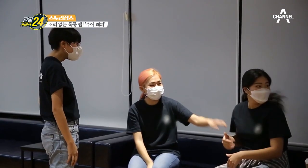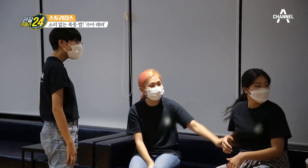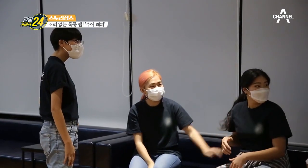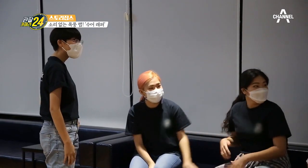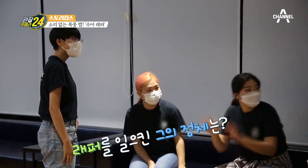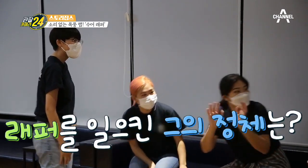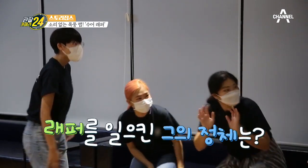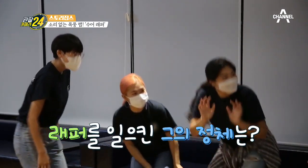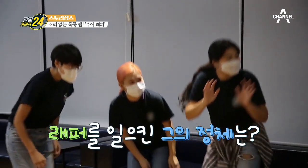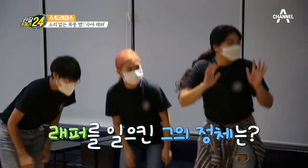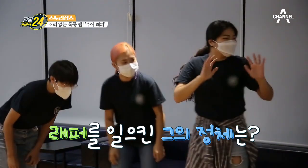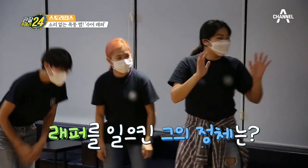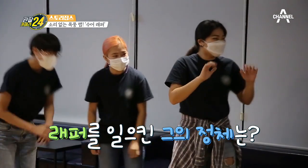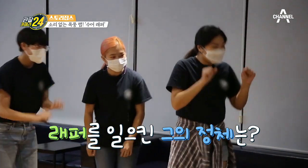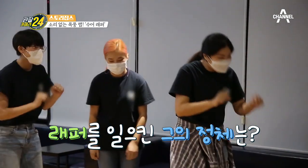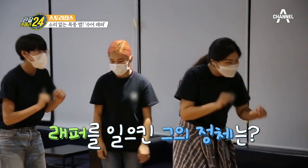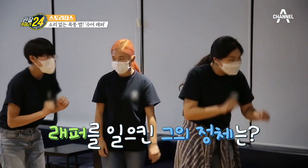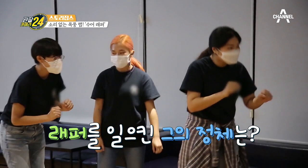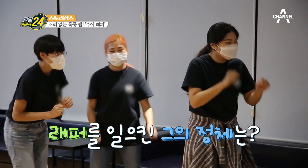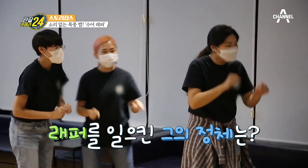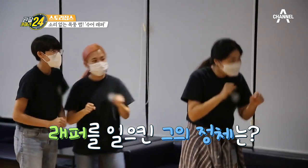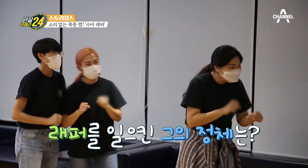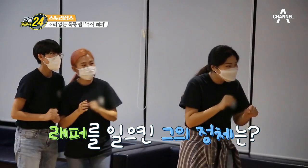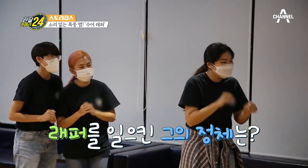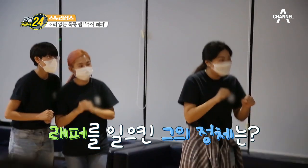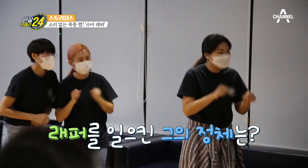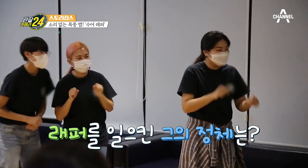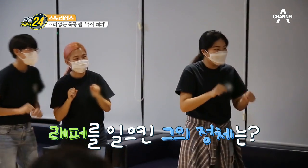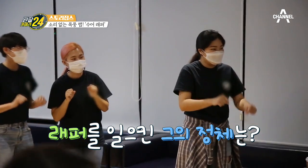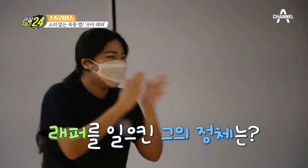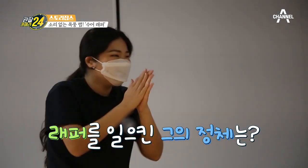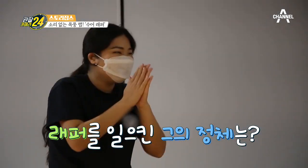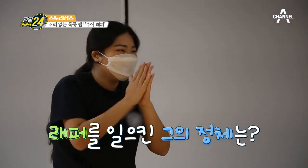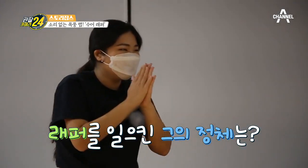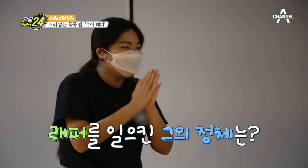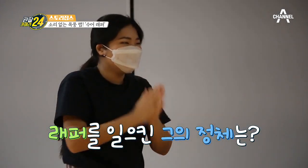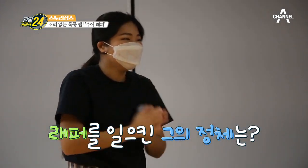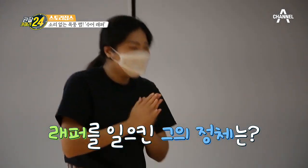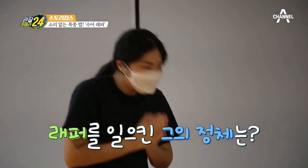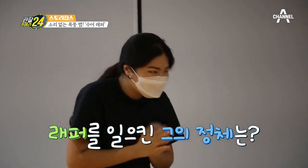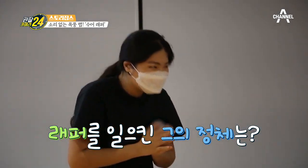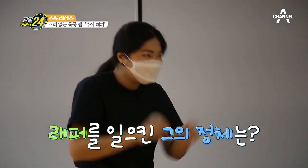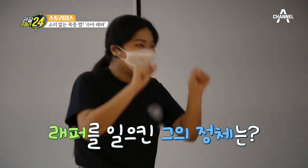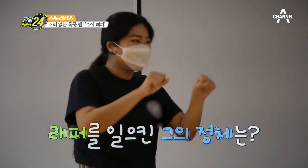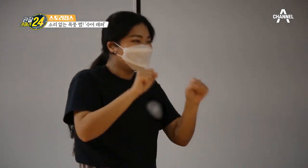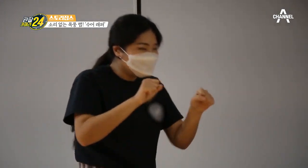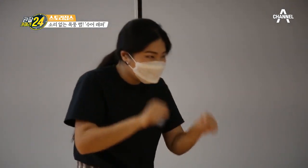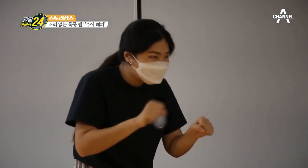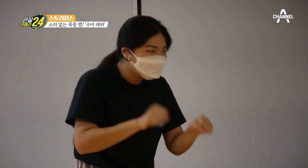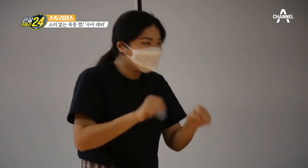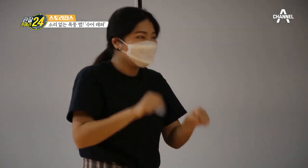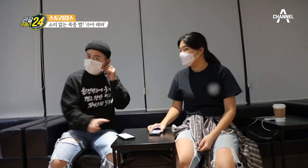휴게실에 나타난 낯선 인물은 누구? 그를 보자마자 격렬히 인사하는 아티스트들. 그렇게